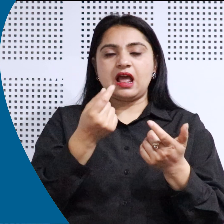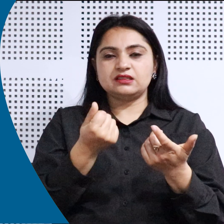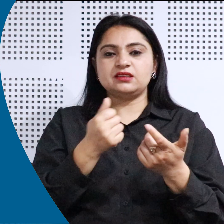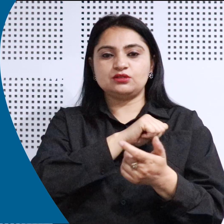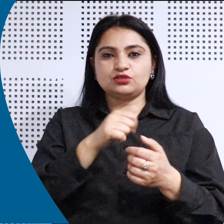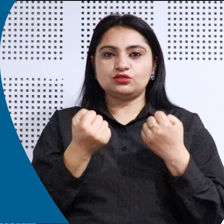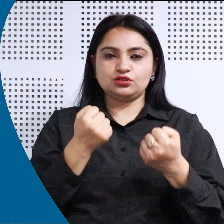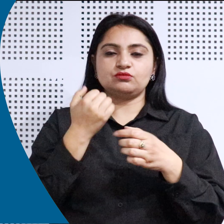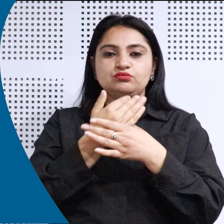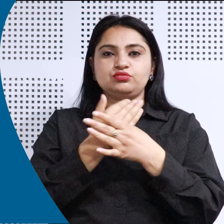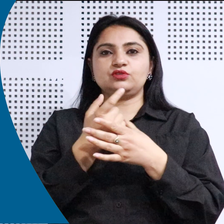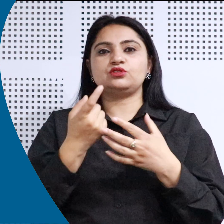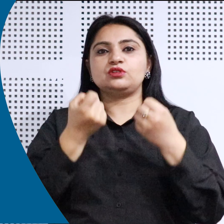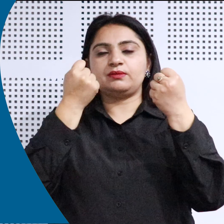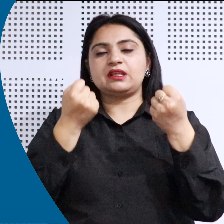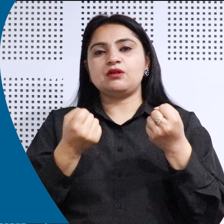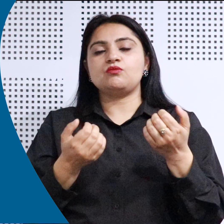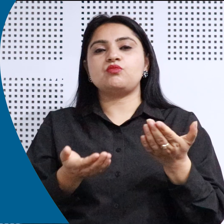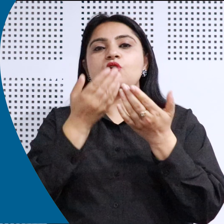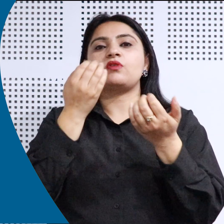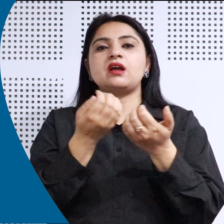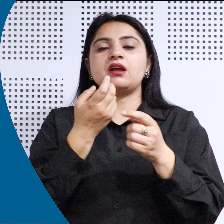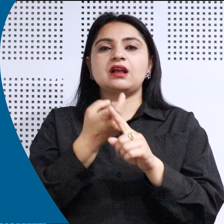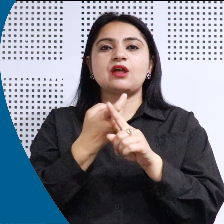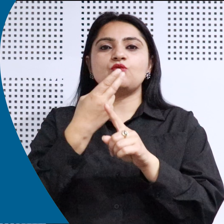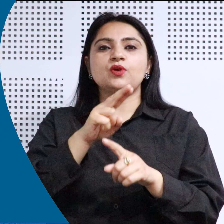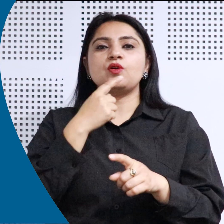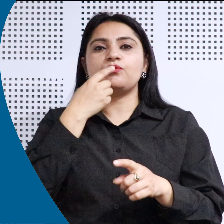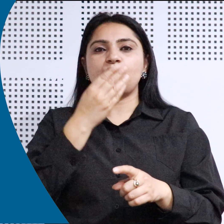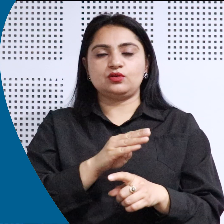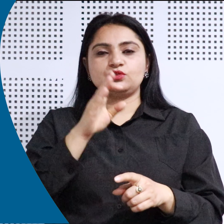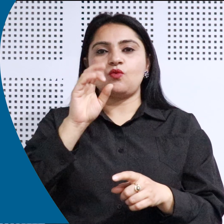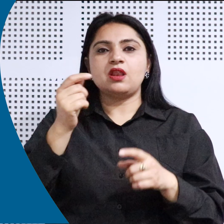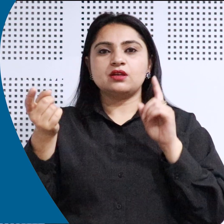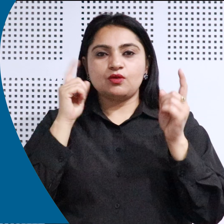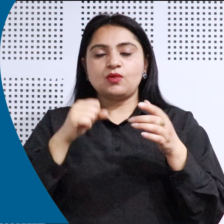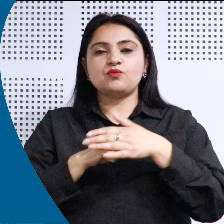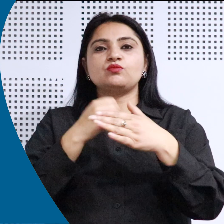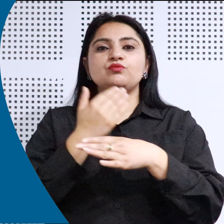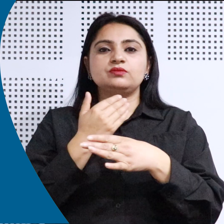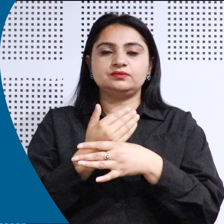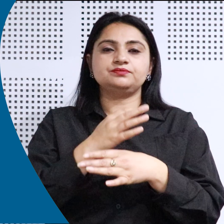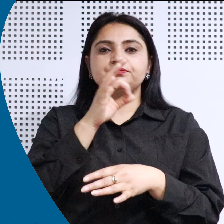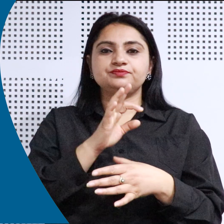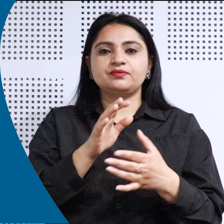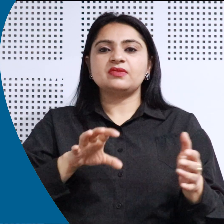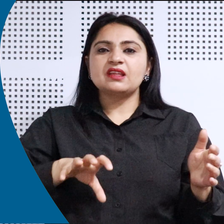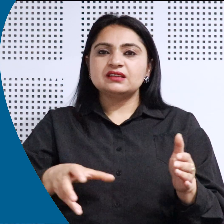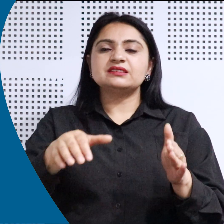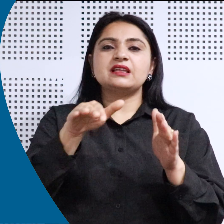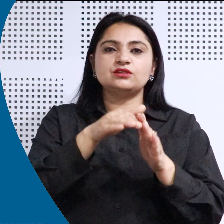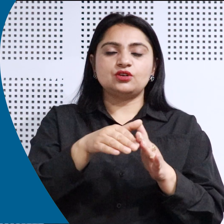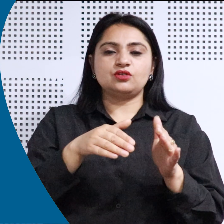प्रशासनिक क्षमता बढाउन गाह्रो भएको छ भन्नुहुन्छ वालिङ नगरपालिकाका प्रमुख प्रशासकीय अधिकृत शर्मा। स्थानीय तहको जुन